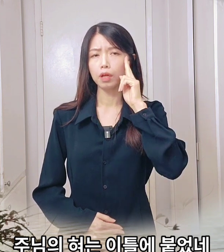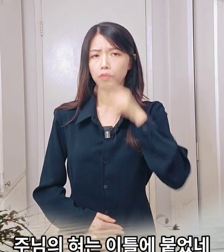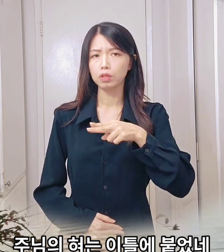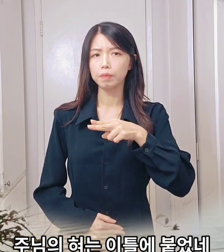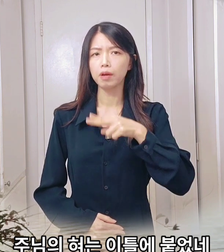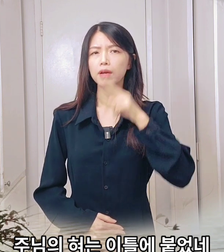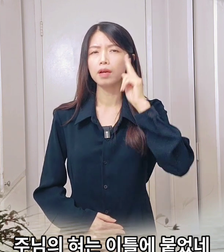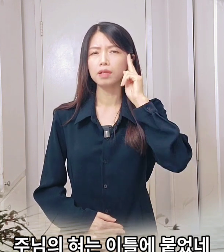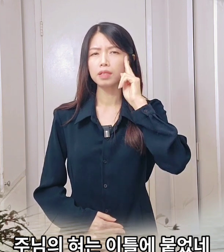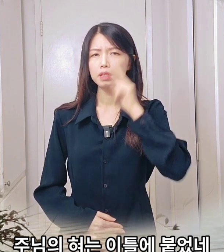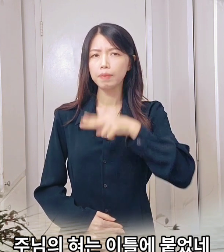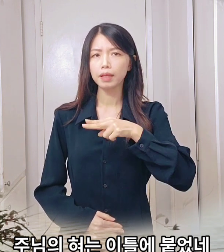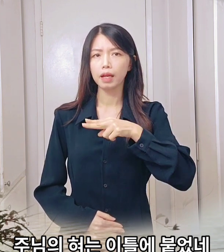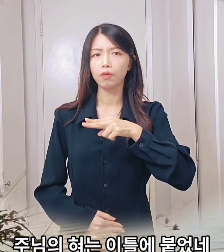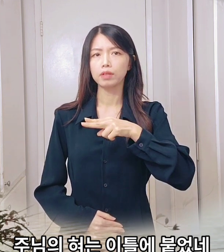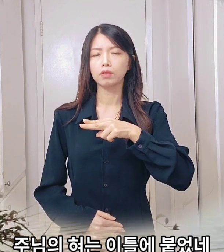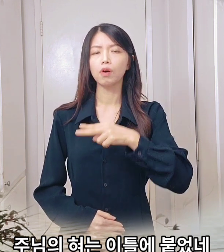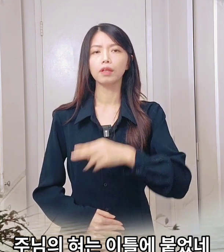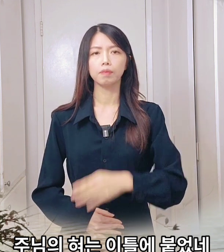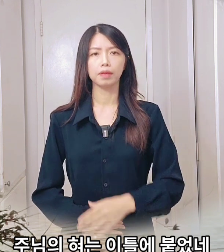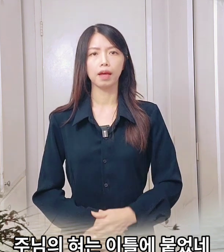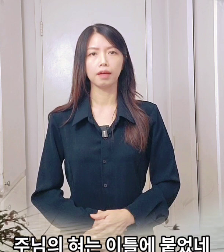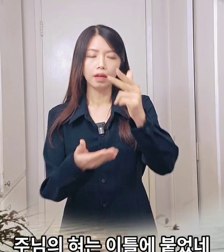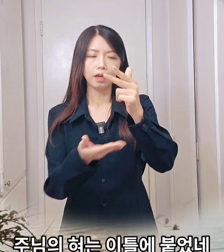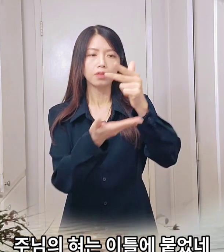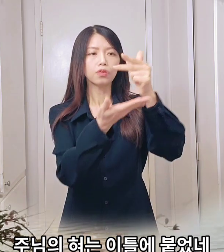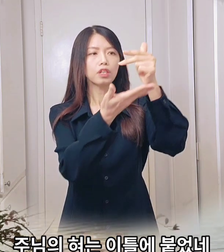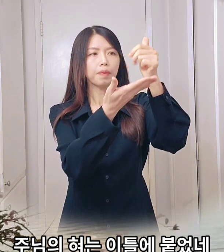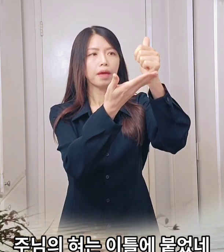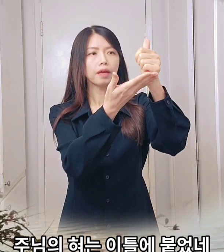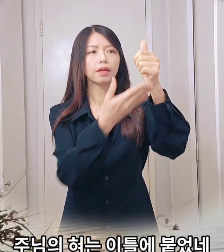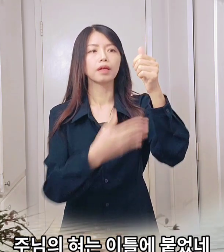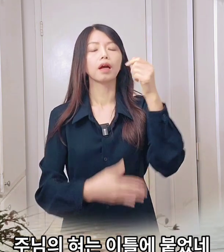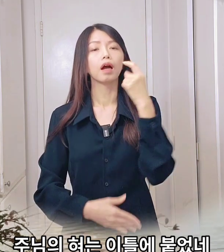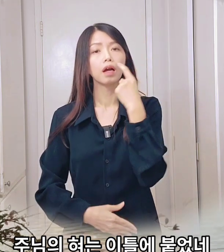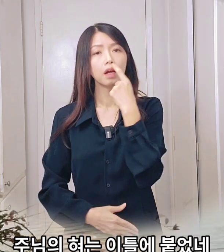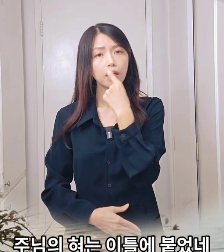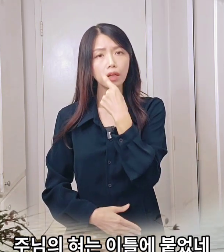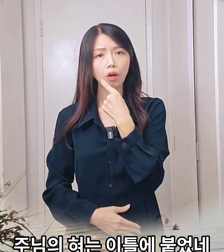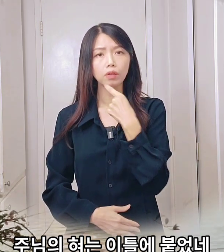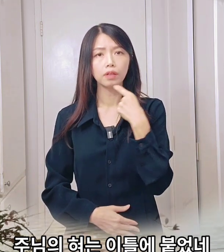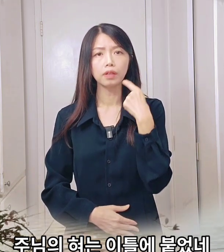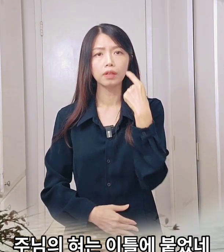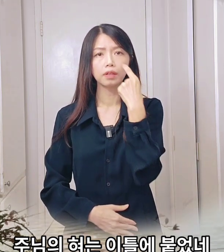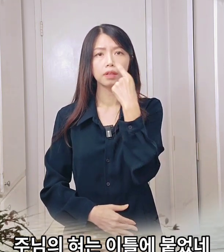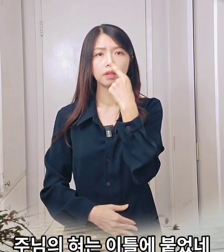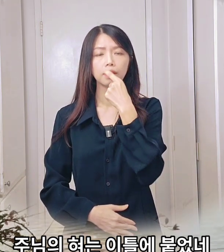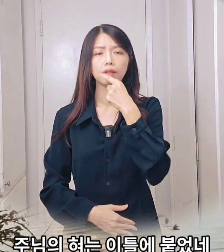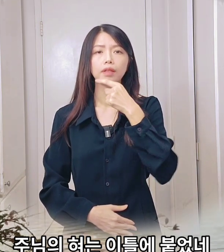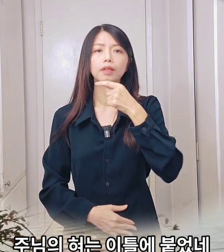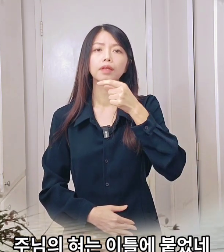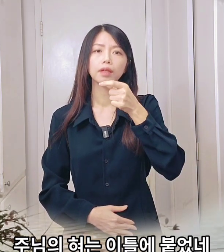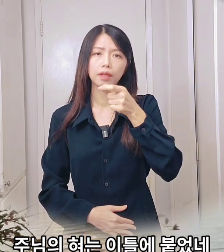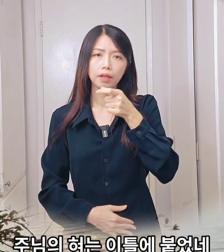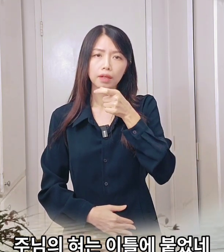앞으로 내려주시면 심하다라고 하는 뜻의 수어가 됩니다. 주님의 혀는